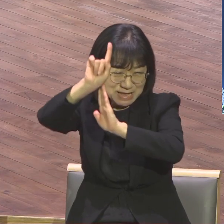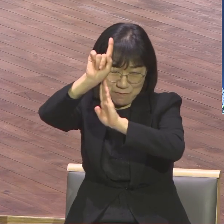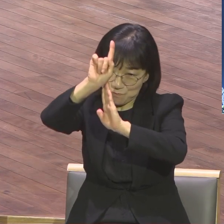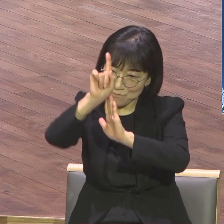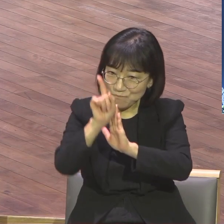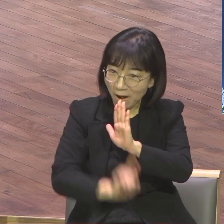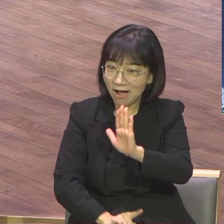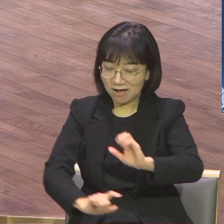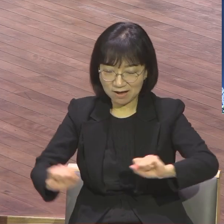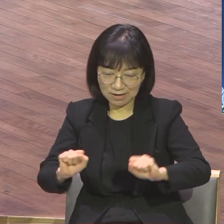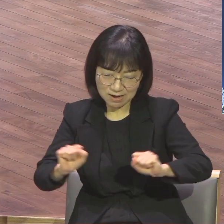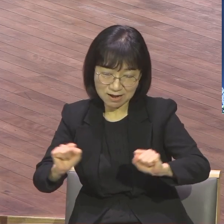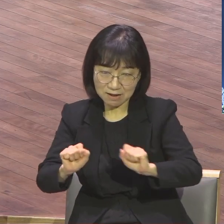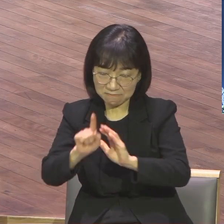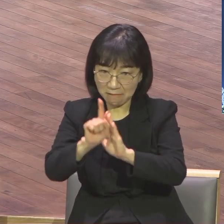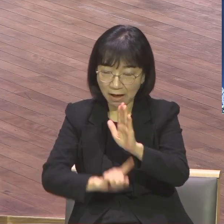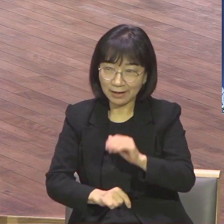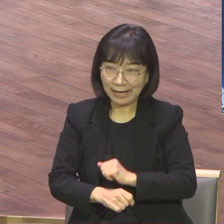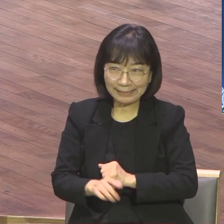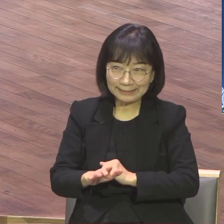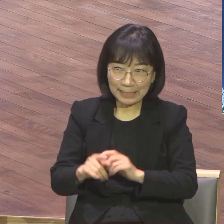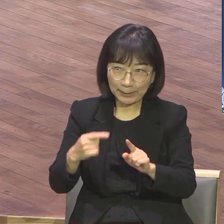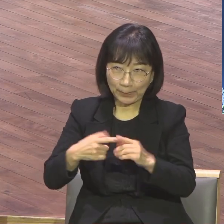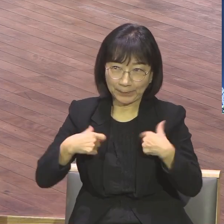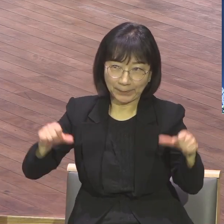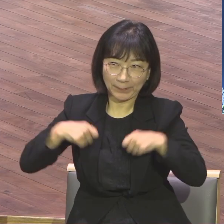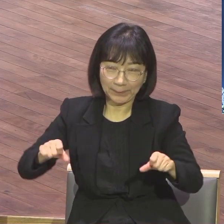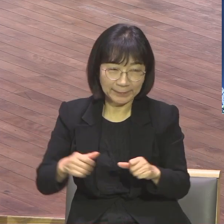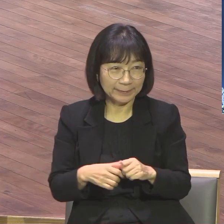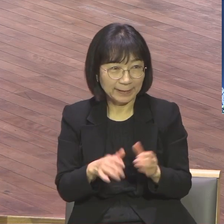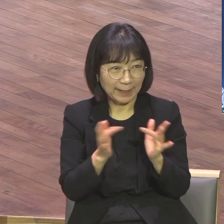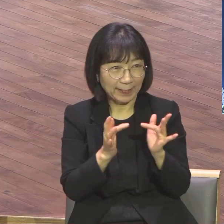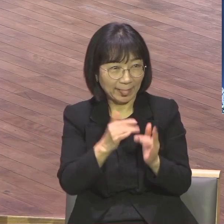해서 인터넷으로 예배해야 되겠다.